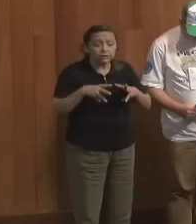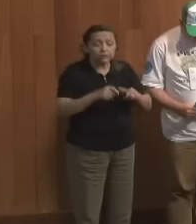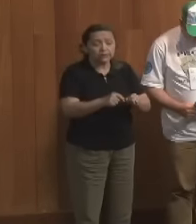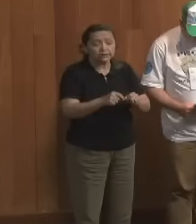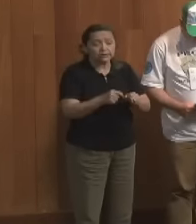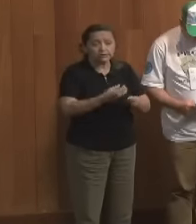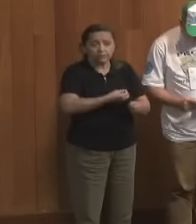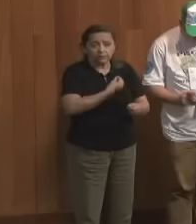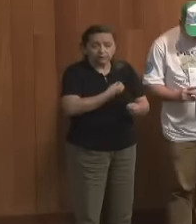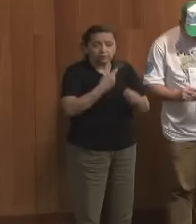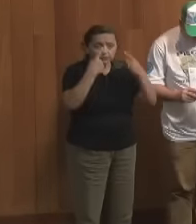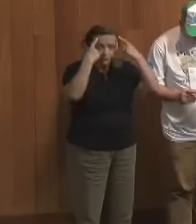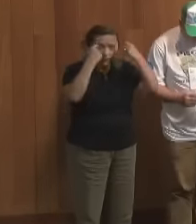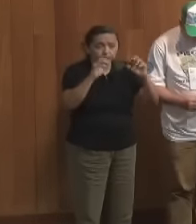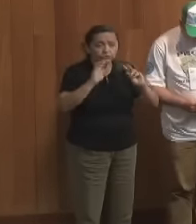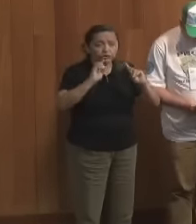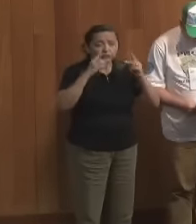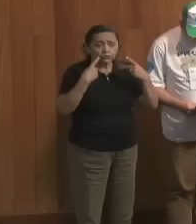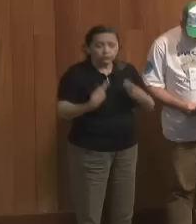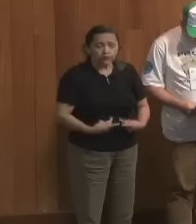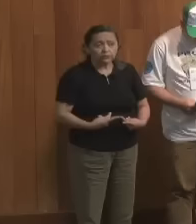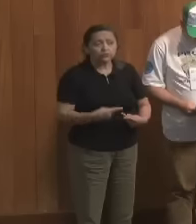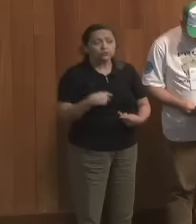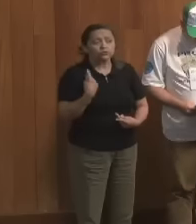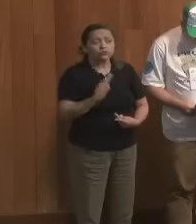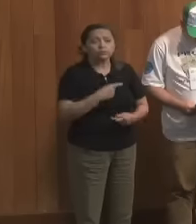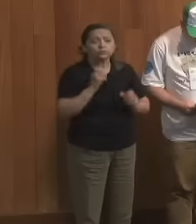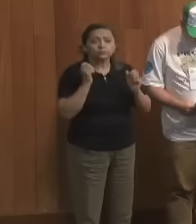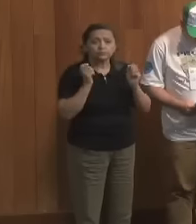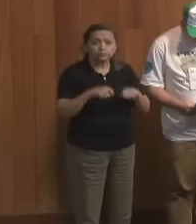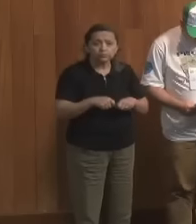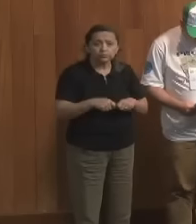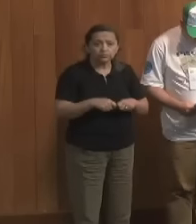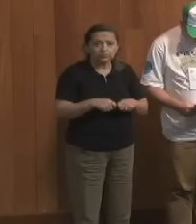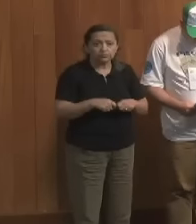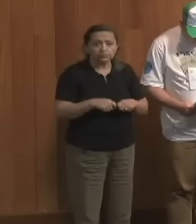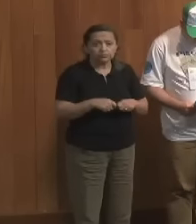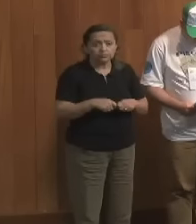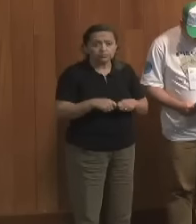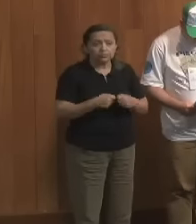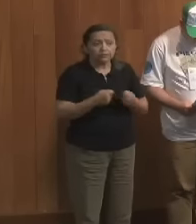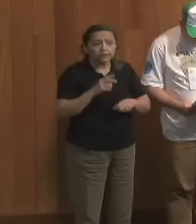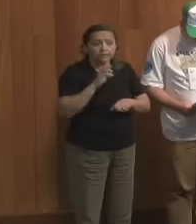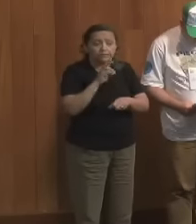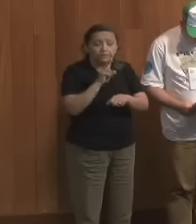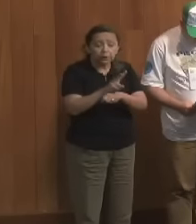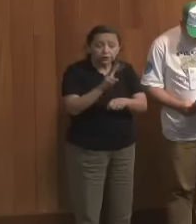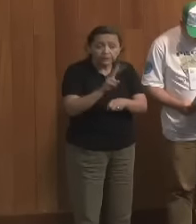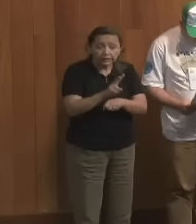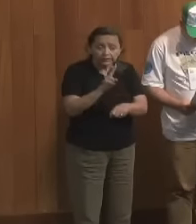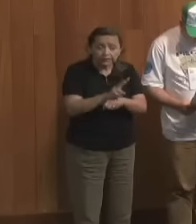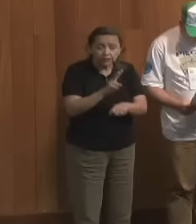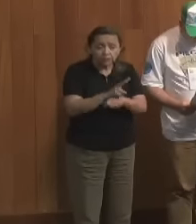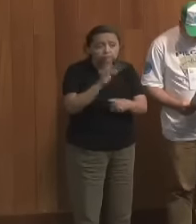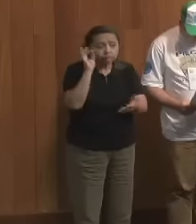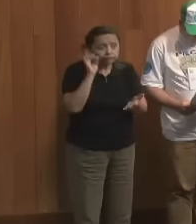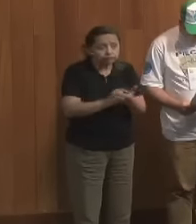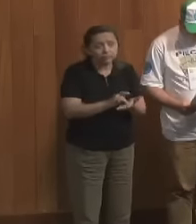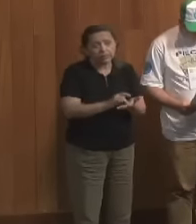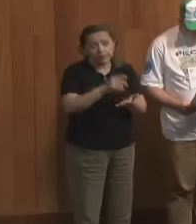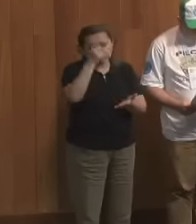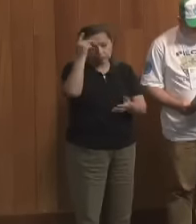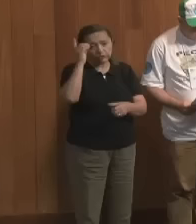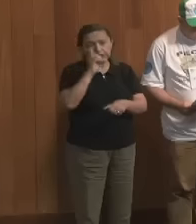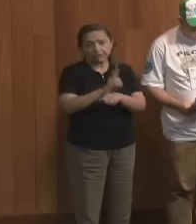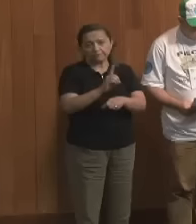de violações de direitos humanos, a gente pode dar a proteção mínima efetiva a esses defensores,